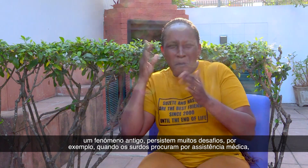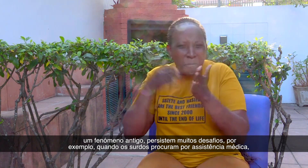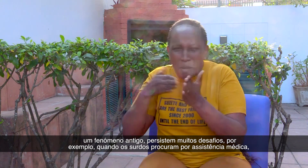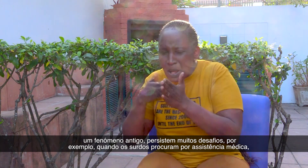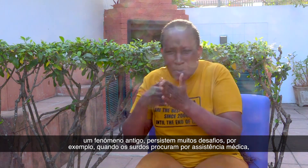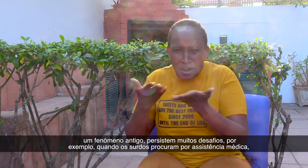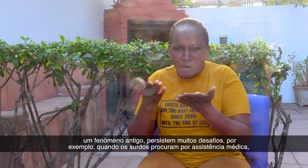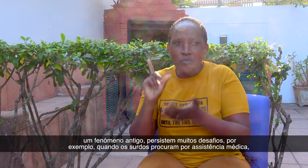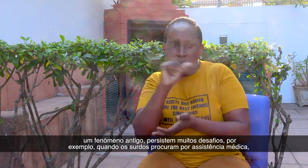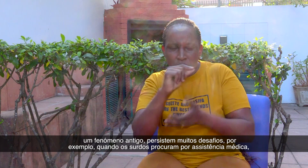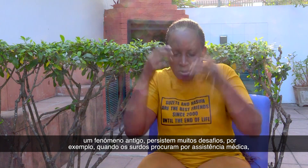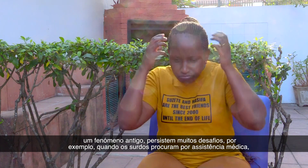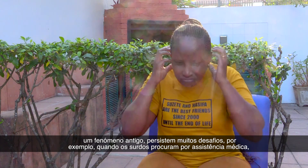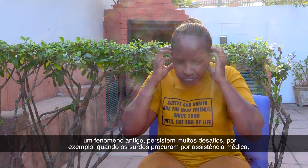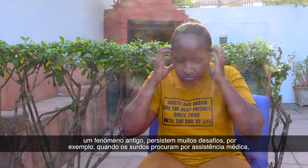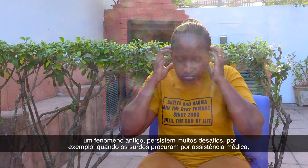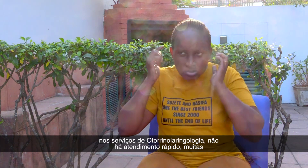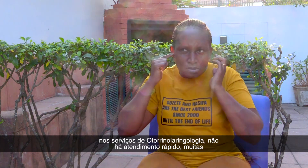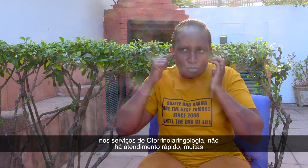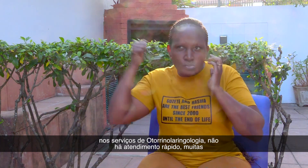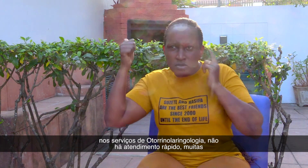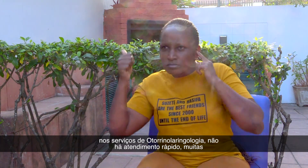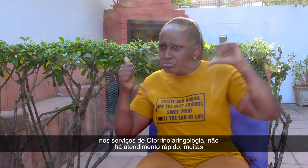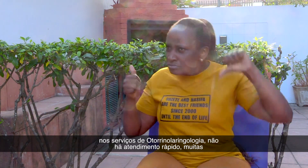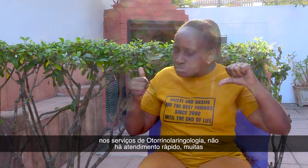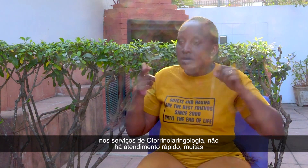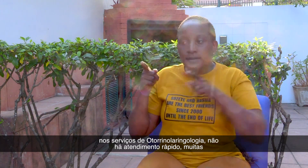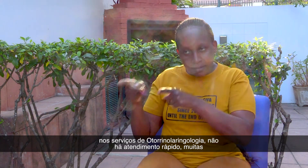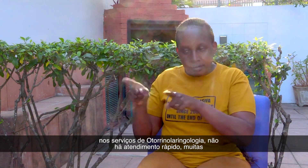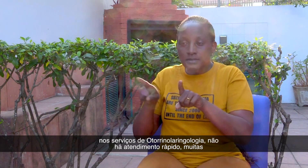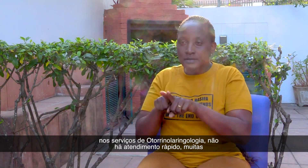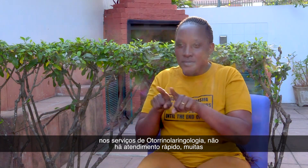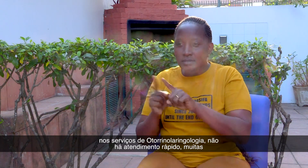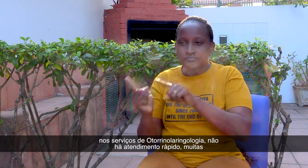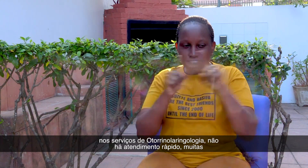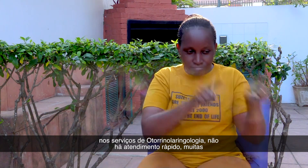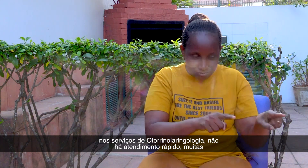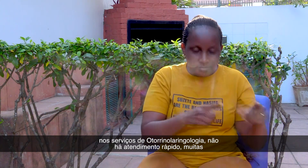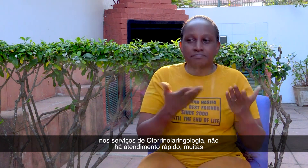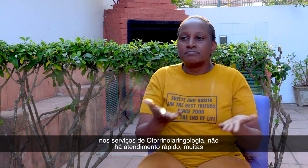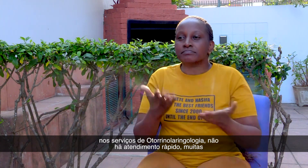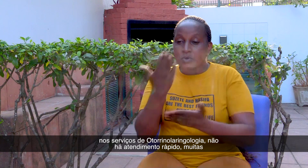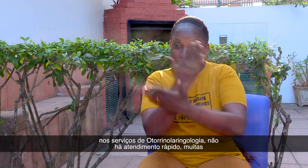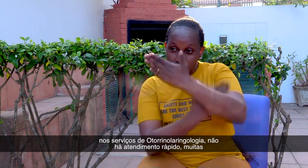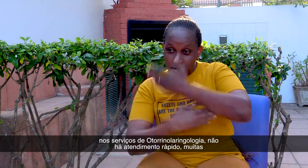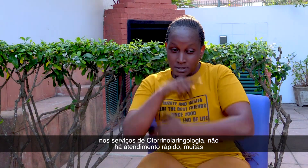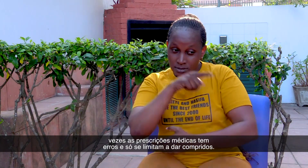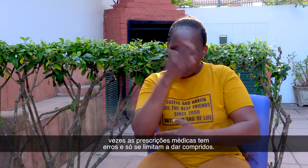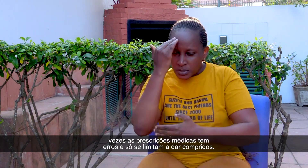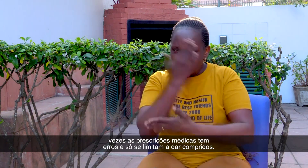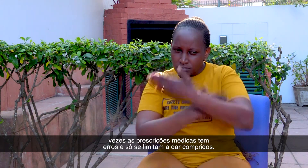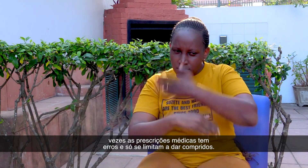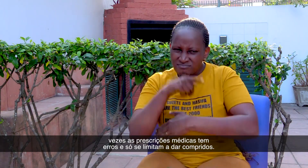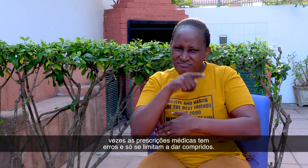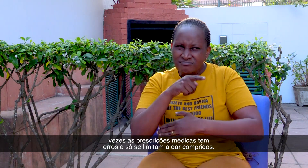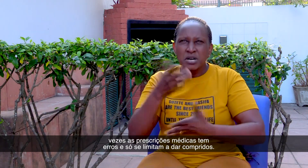os surdos procuram por assistência médica nos serviços de otorinolaringologia, não há atendimento rápido. Muitas vezes